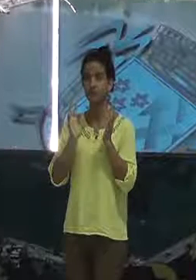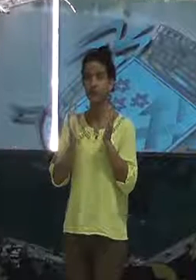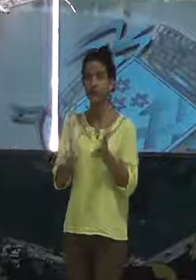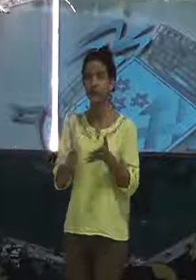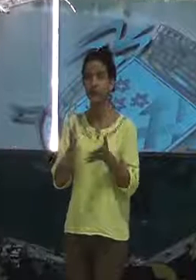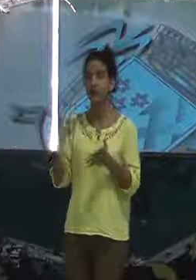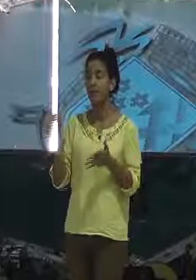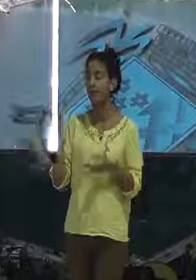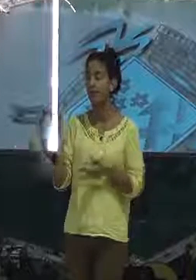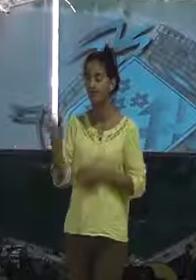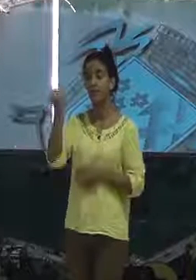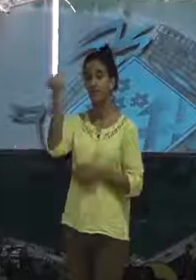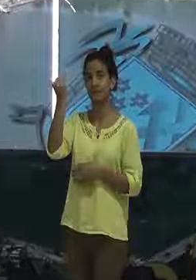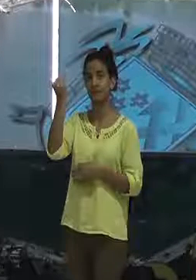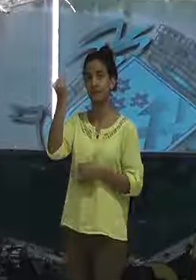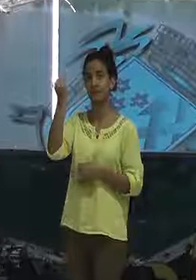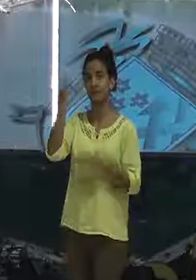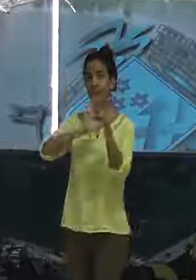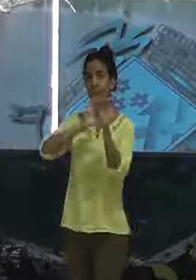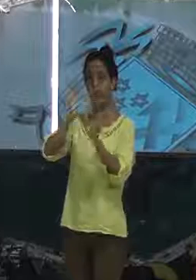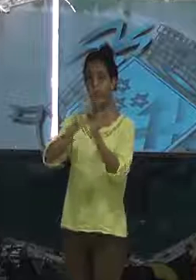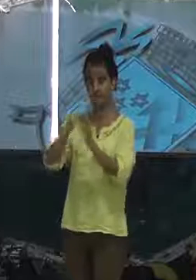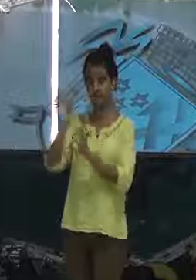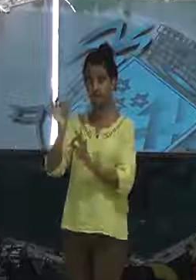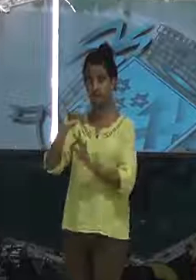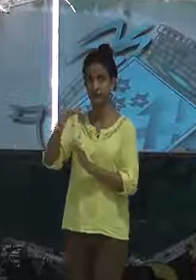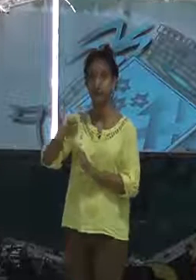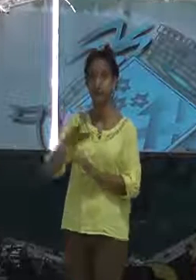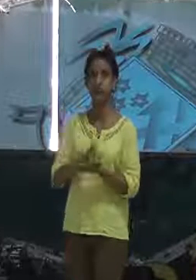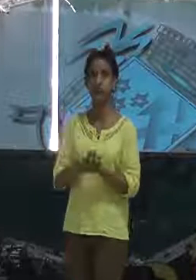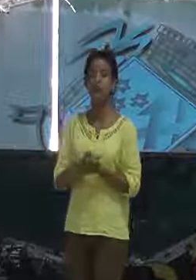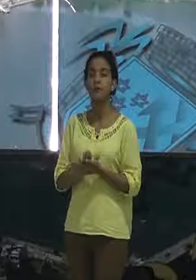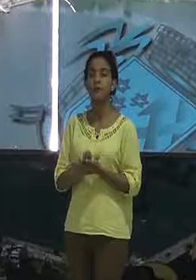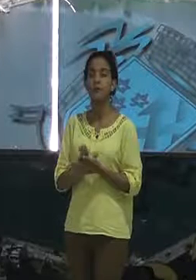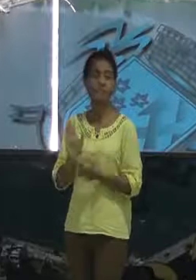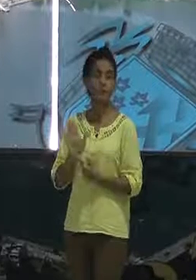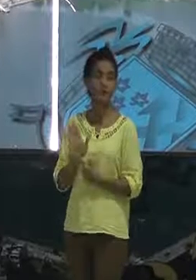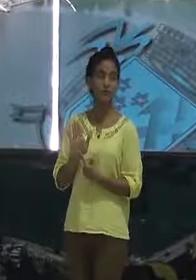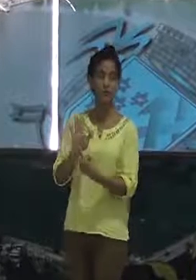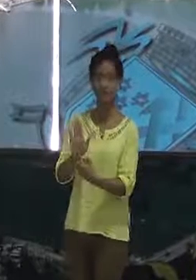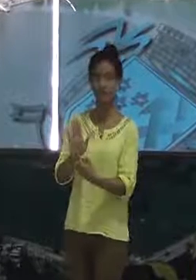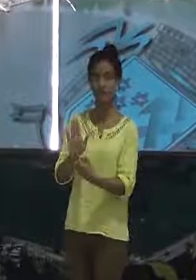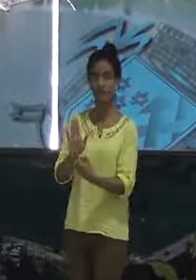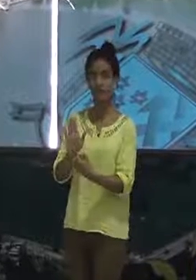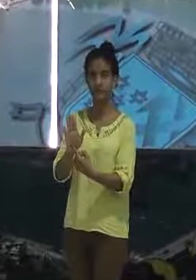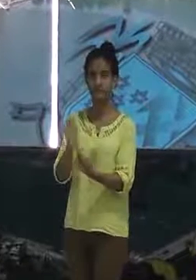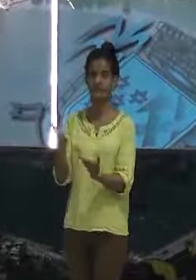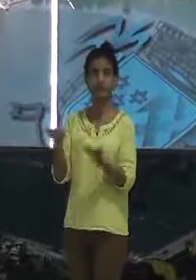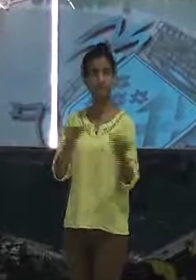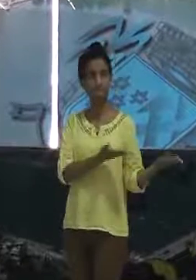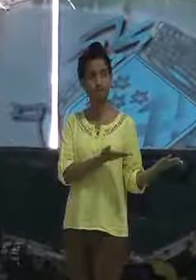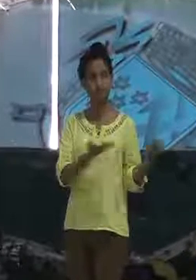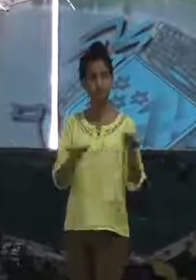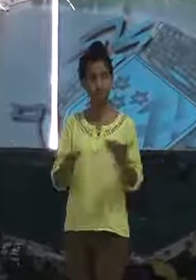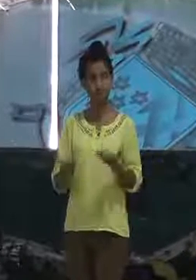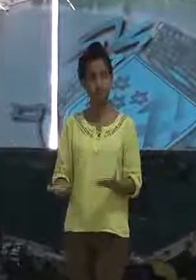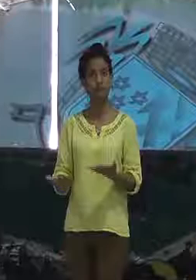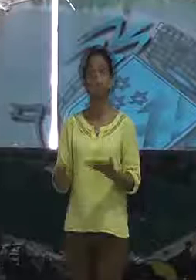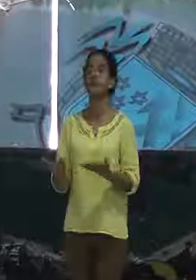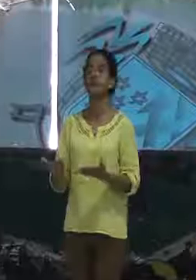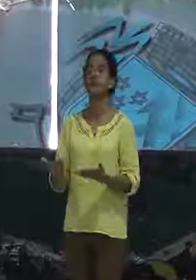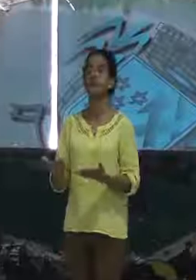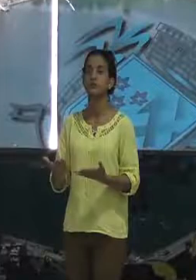fundamentais para o planejamento municipal. Pelo exposto, vimos convidar Vossa Excelência para